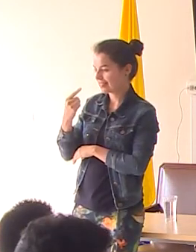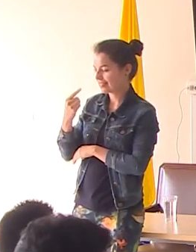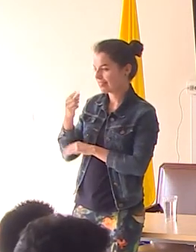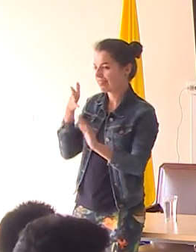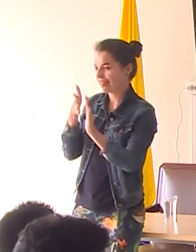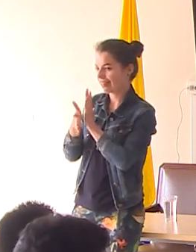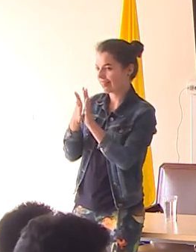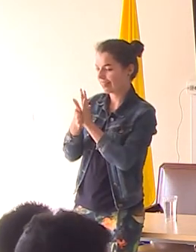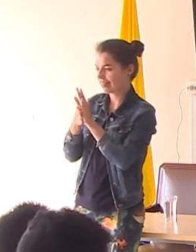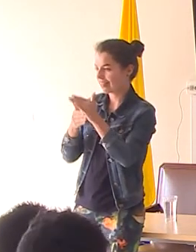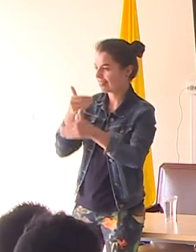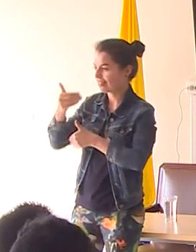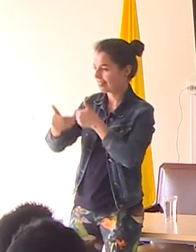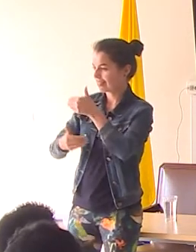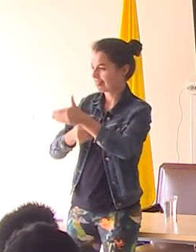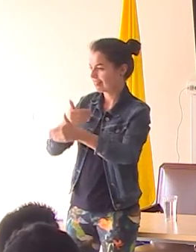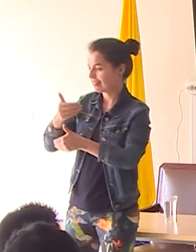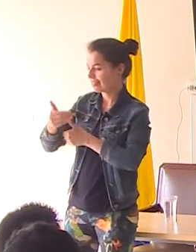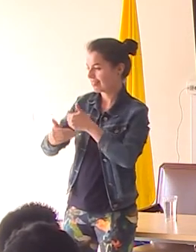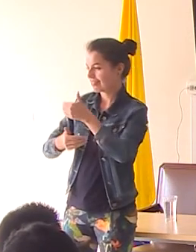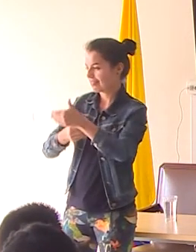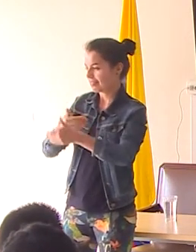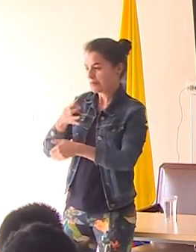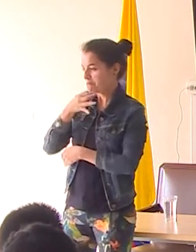de los desarrollos informales